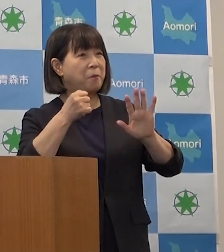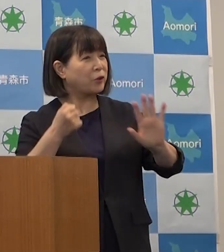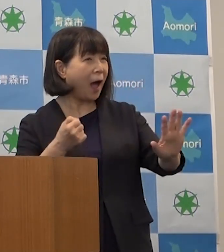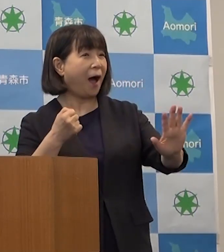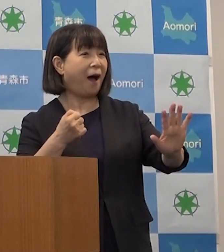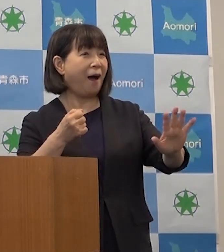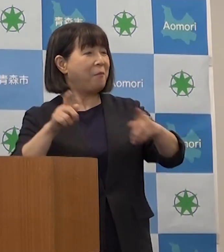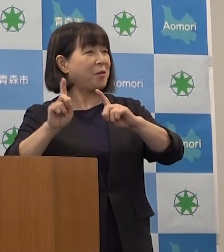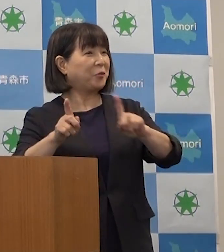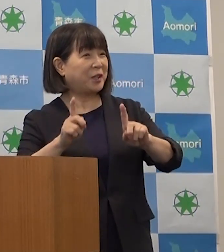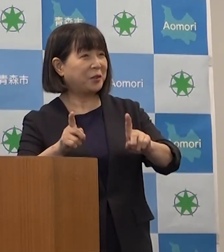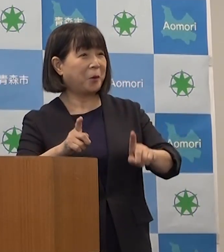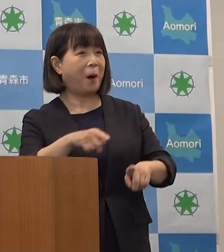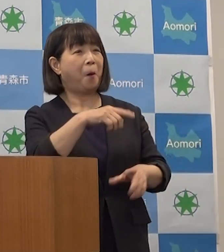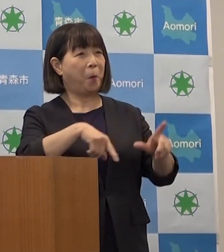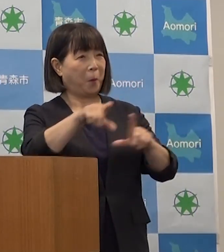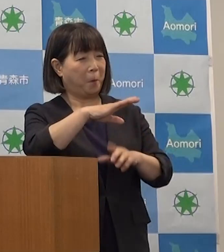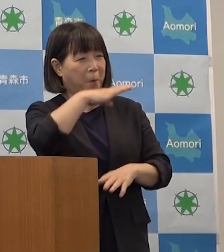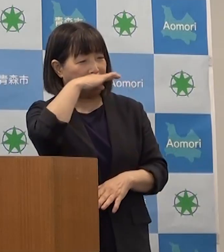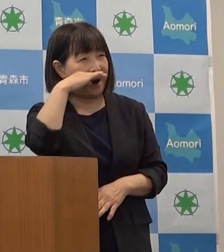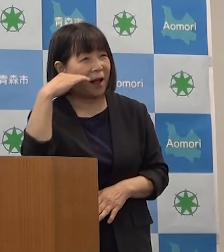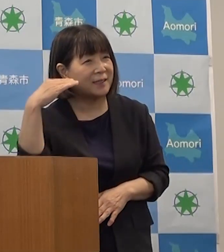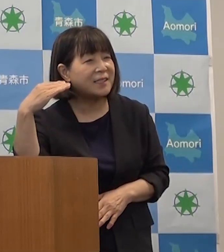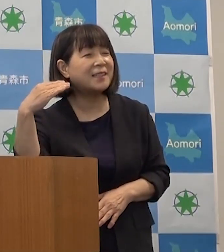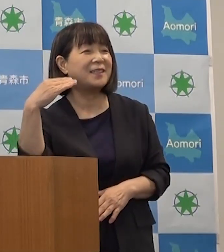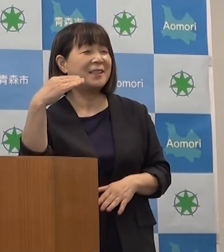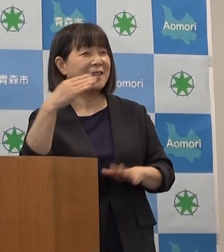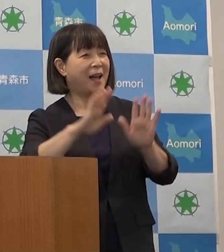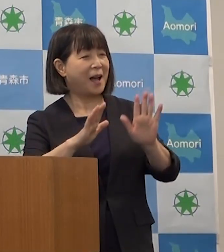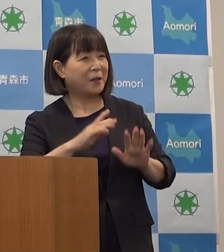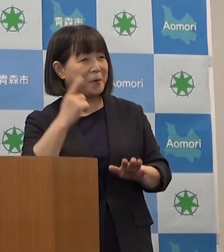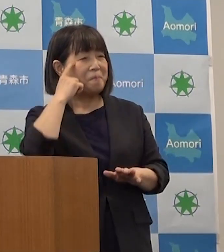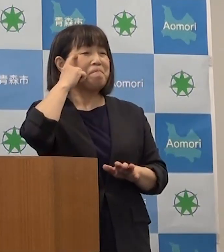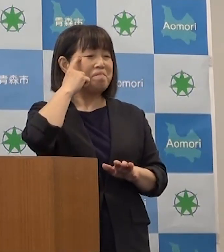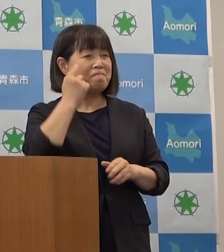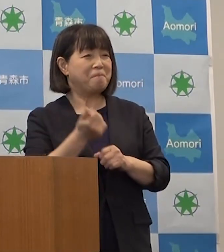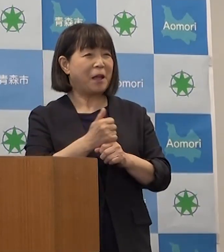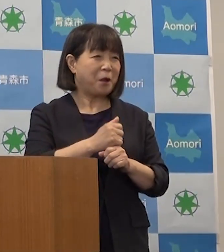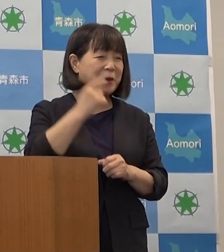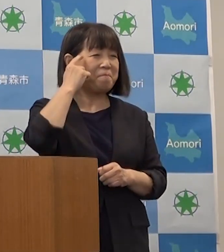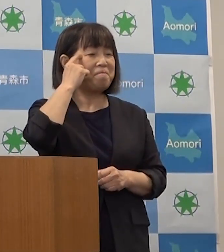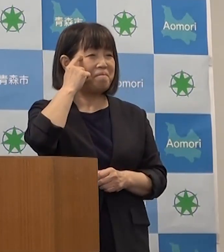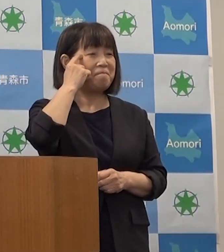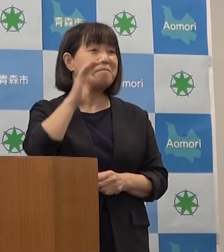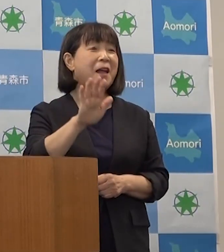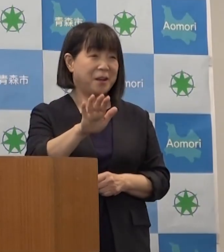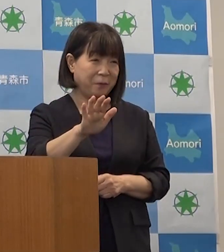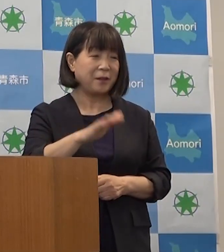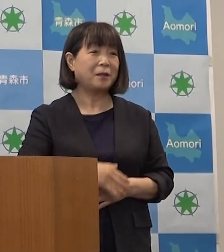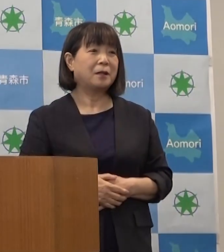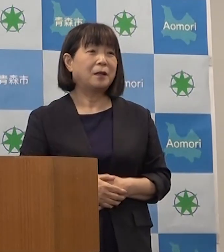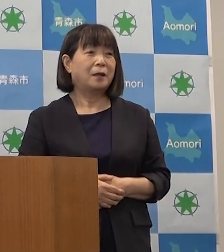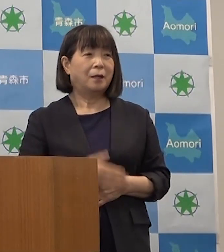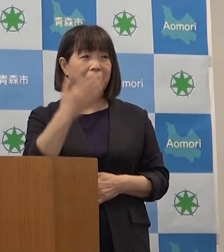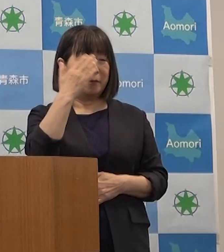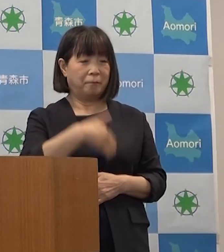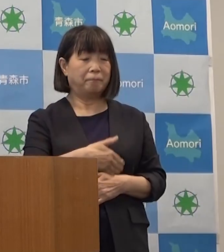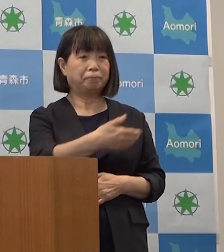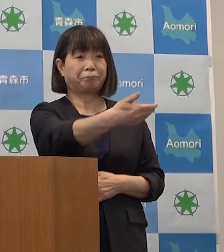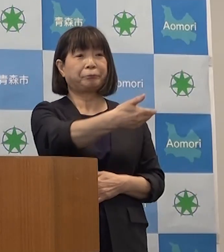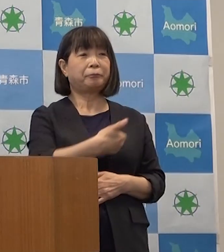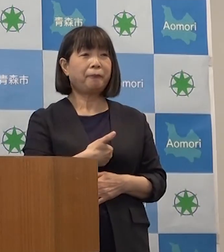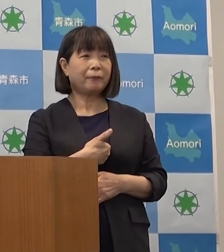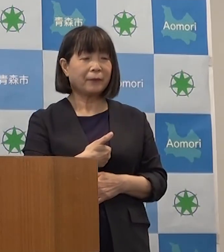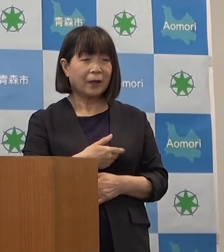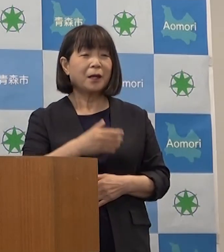のものすごく素晴らしいコンテンツだなというのを再認識いたしました。 福島なんかですと市長が